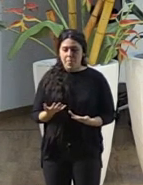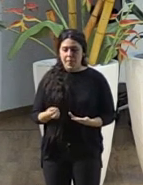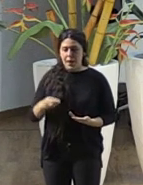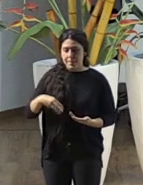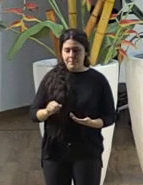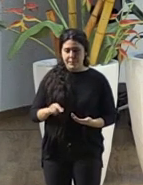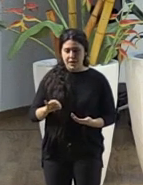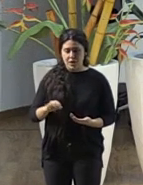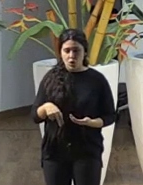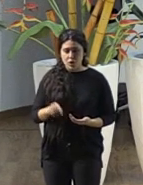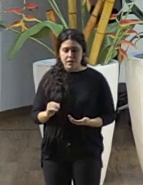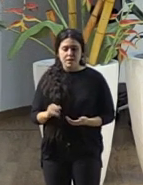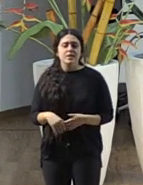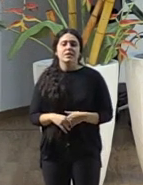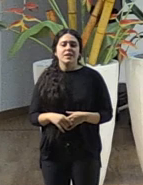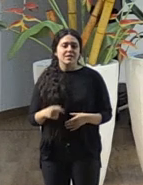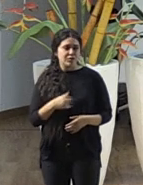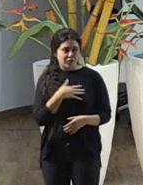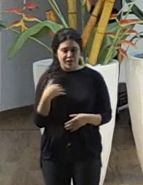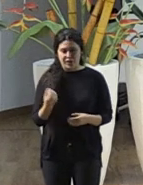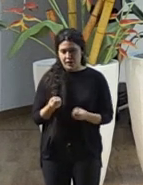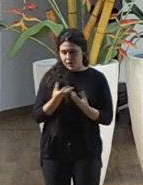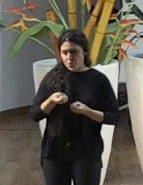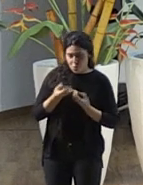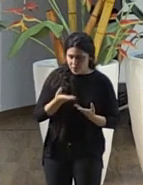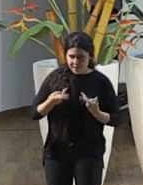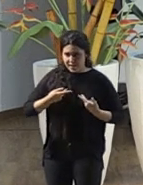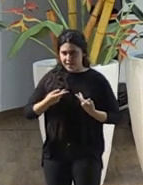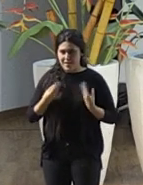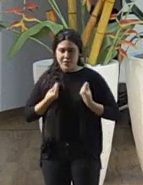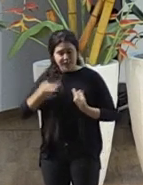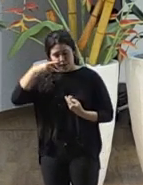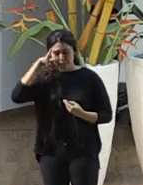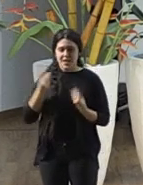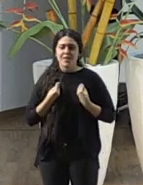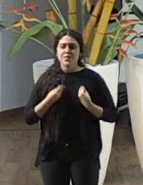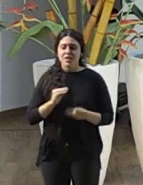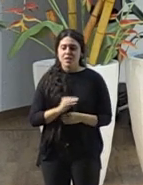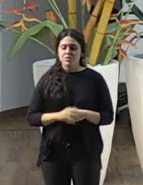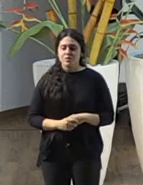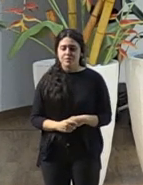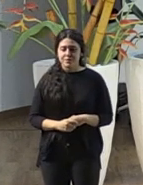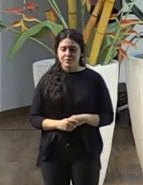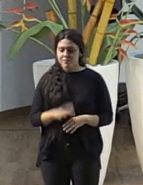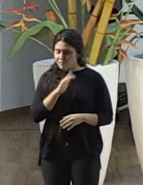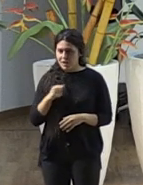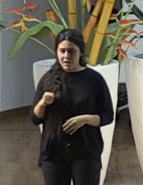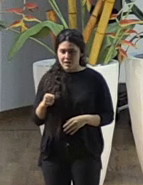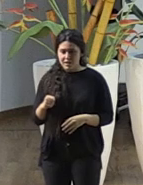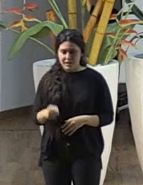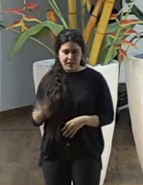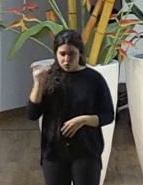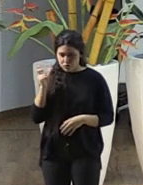Marchioni, que supe de él mucho antes de conocerlo personalmente, porque tuve que estudiarlo, pero tuve la posibilidad de conocerlo cuando retornó